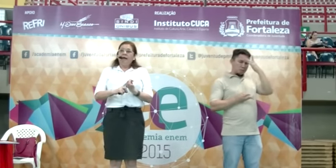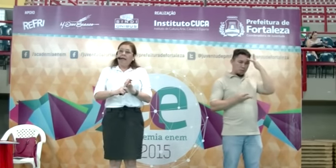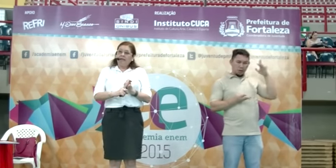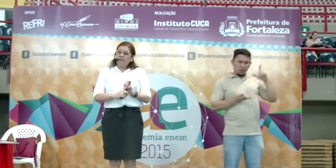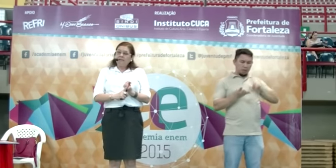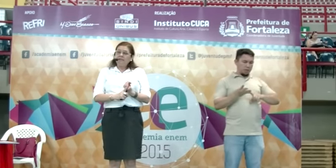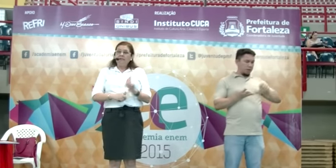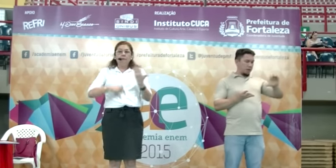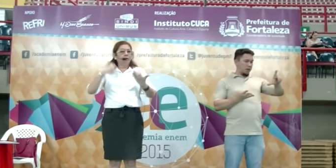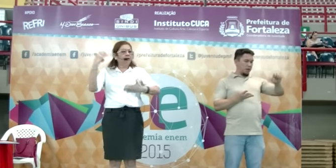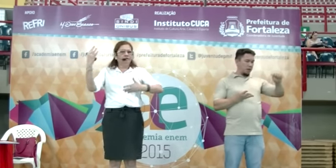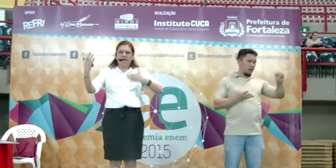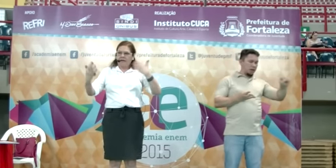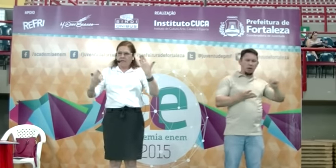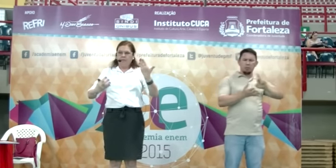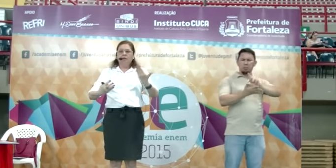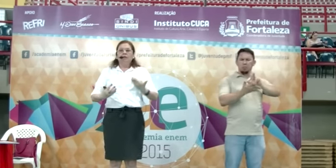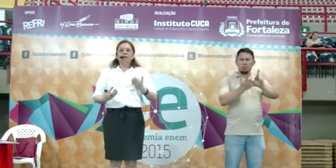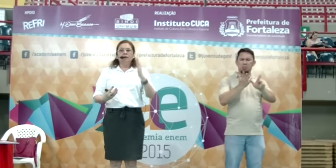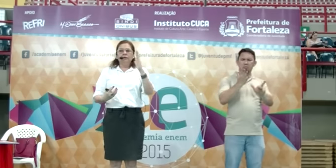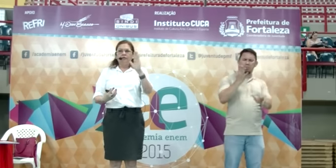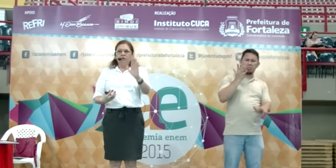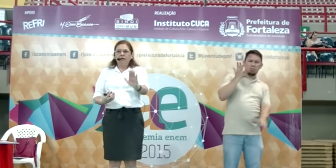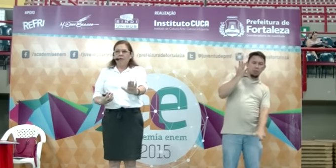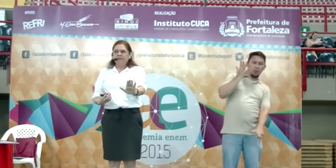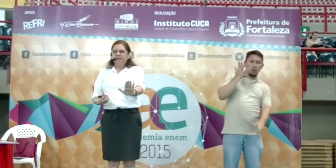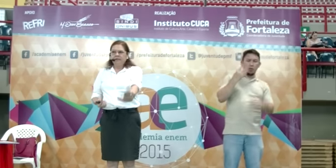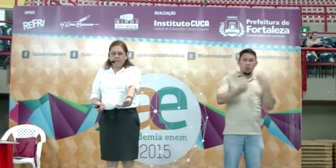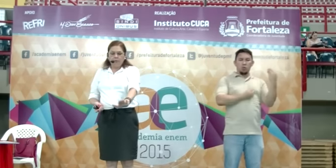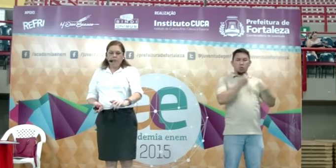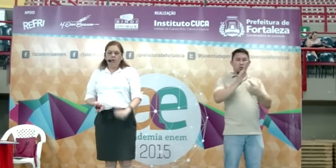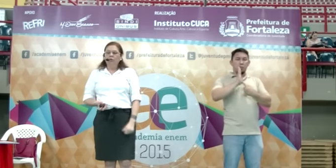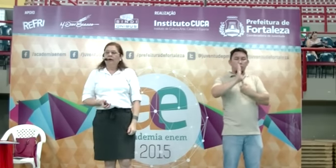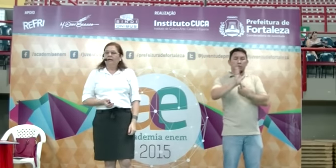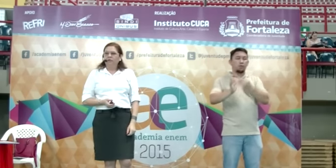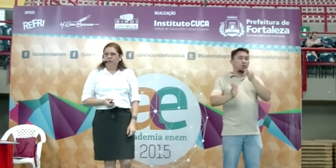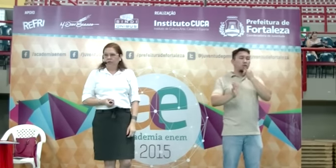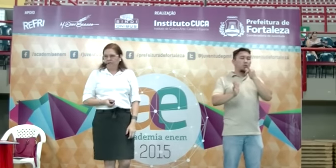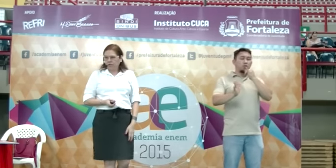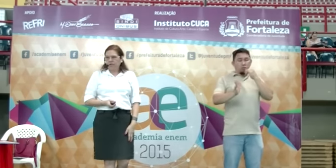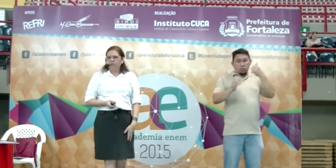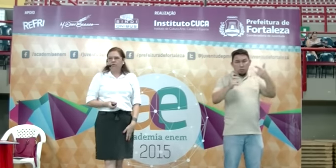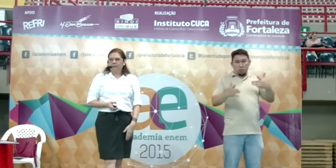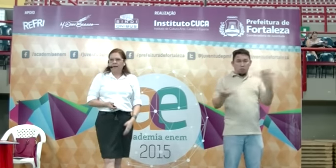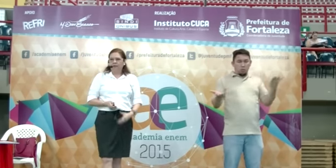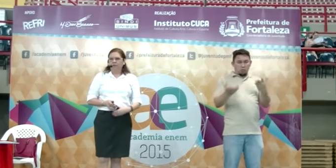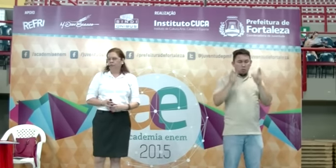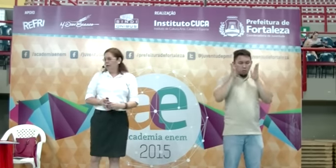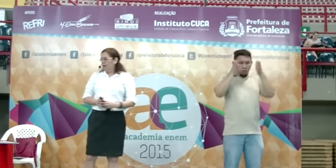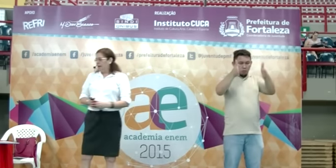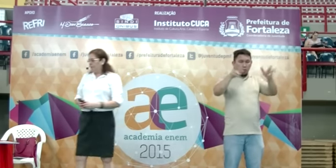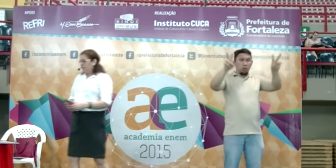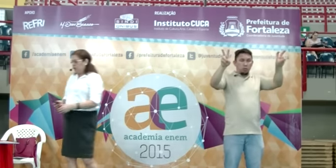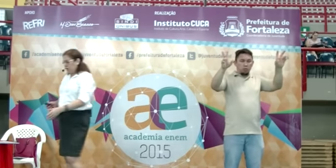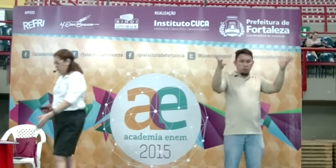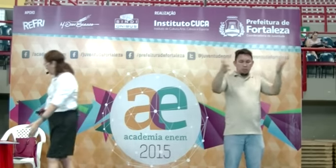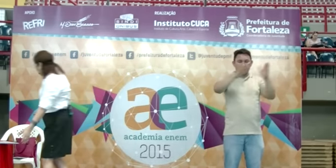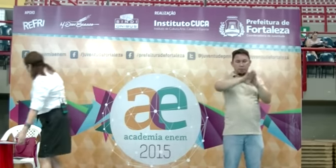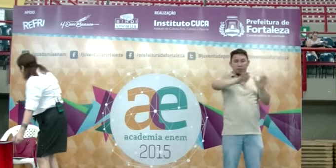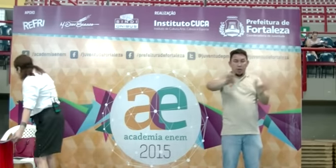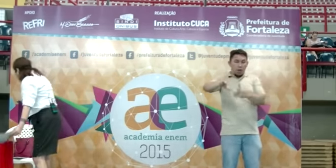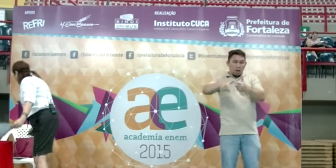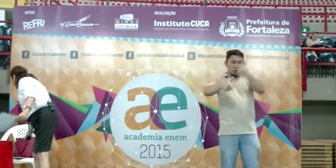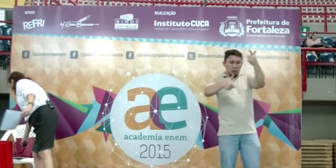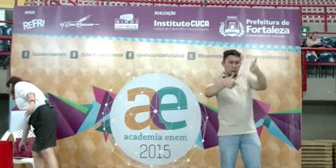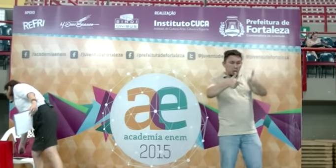pessoa, elas e por aí vai. Então eu vou dar o exemplo com o caso que nós estamos trabalhando.